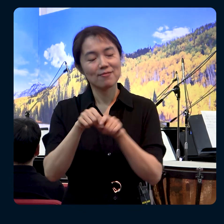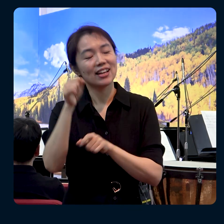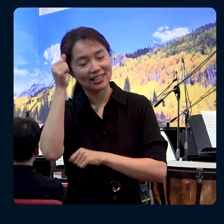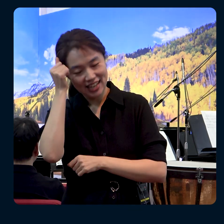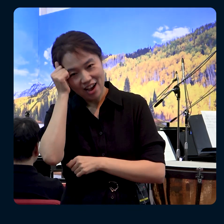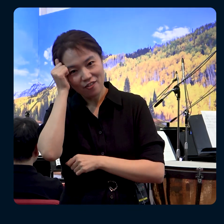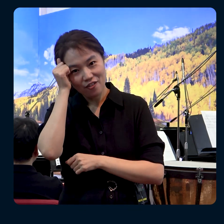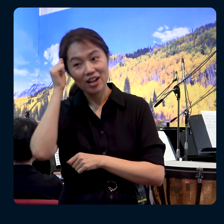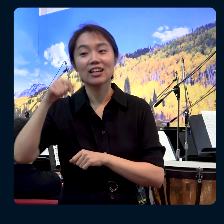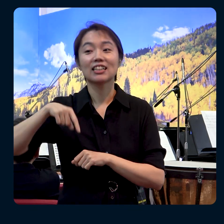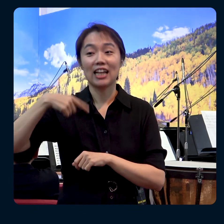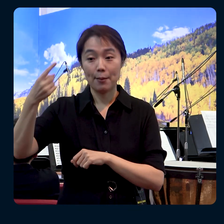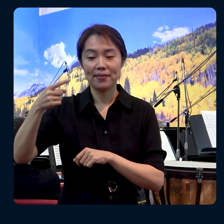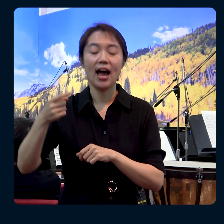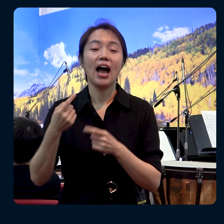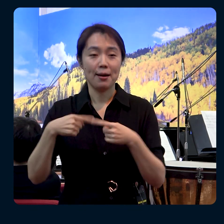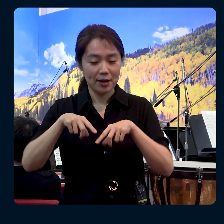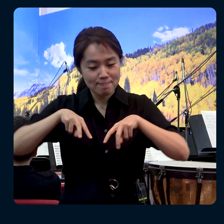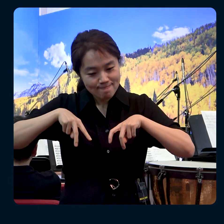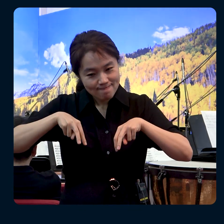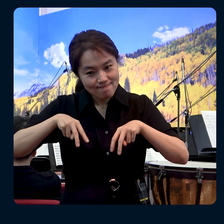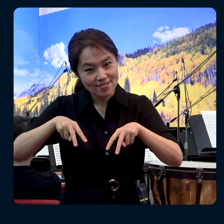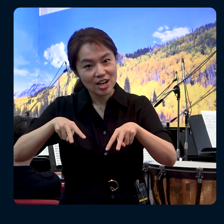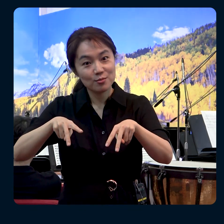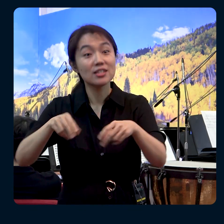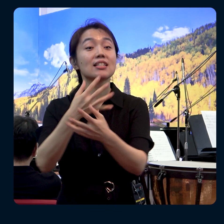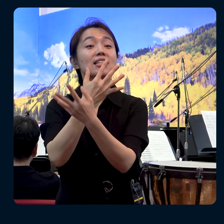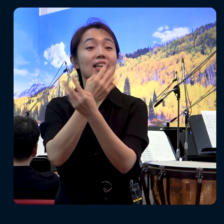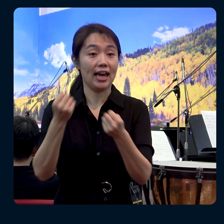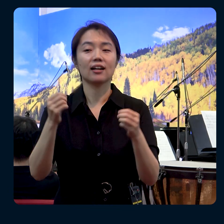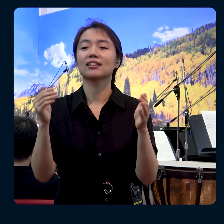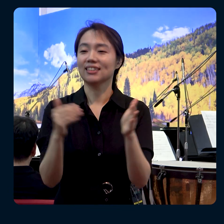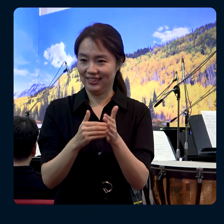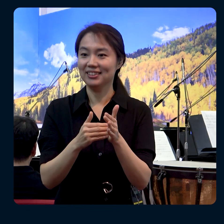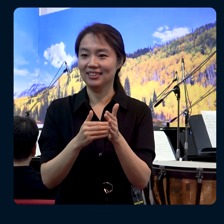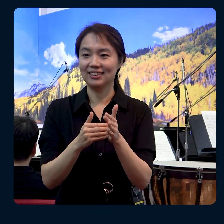걸으면서 해서 계약이 끝나는 거예요. 그러니 얼마나 힘들었겠어요.